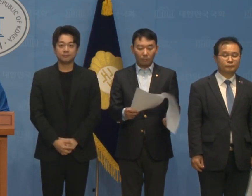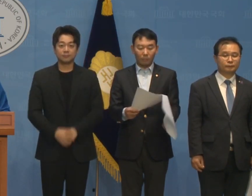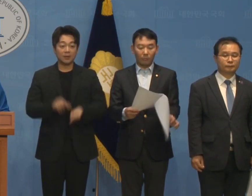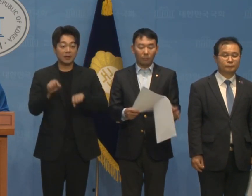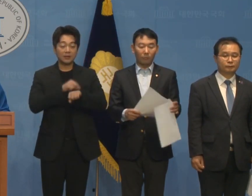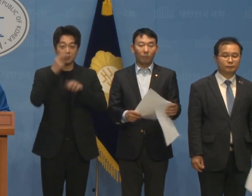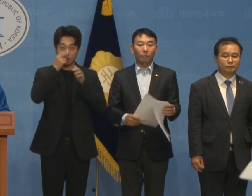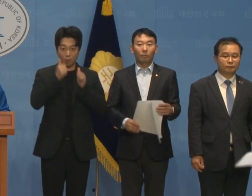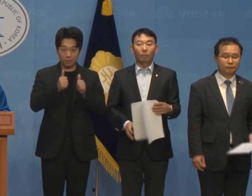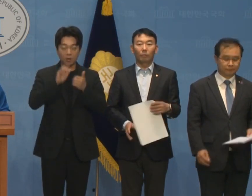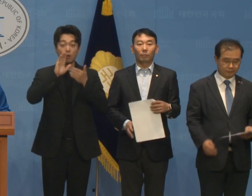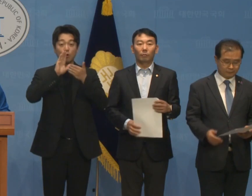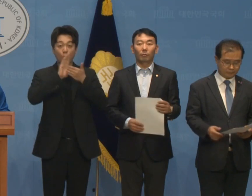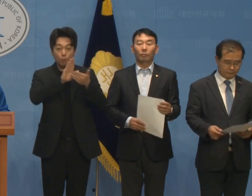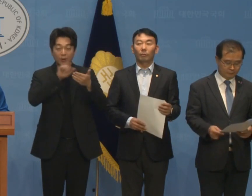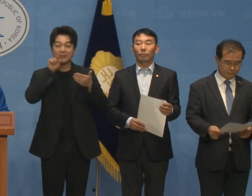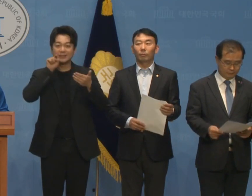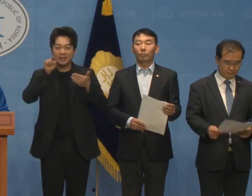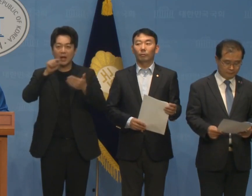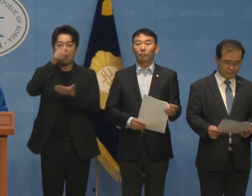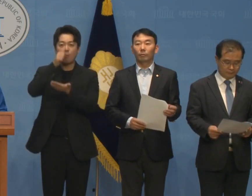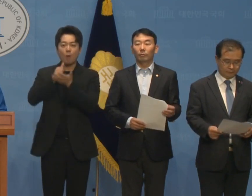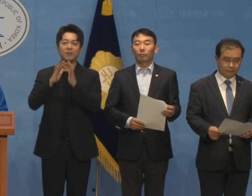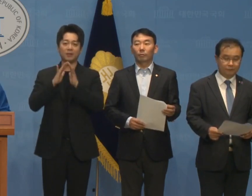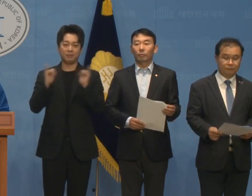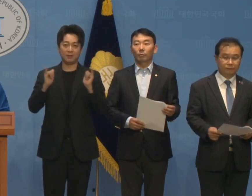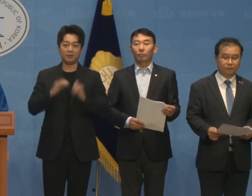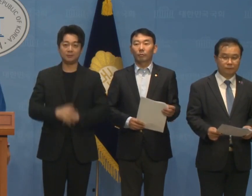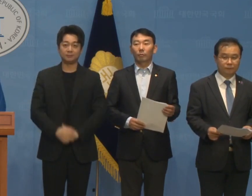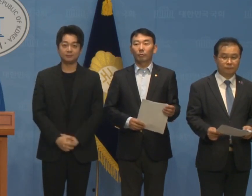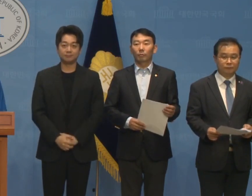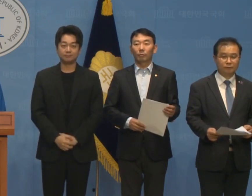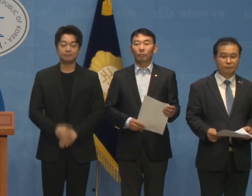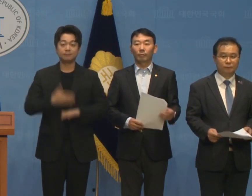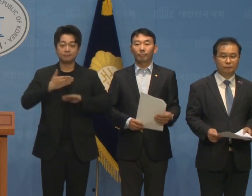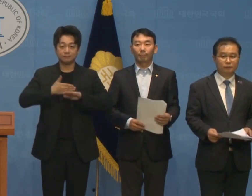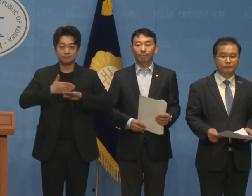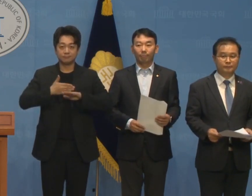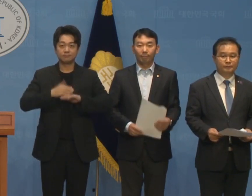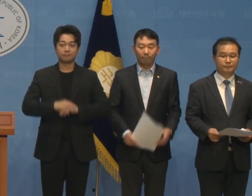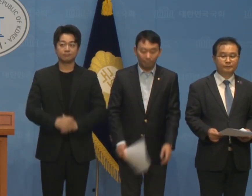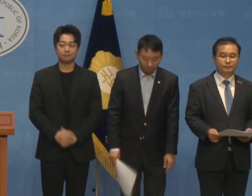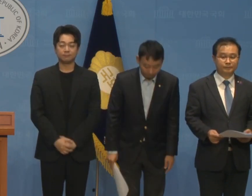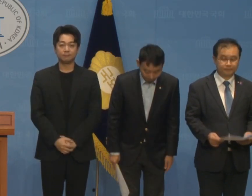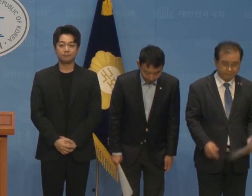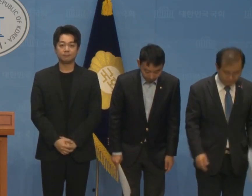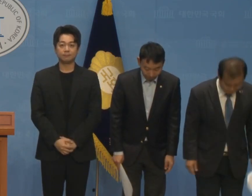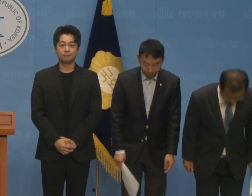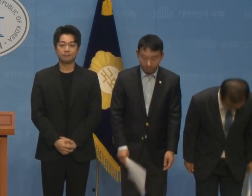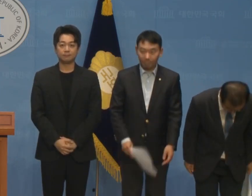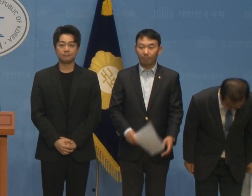특검을 거부하는 자가 범인입니다. 네, 감사합니다.